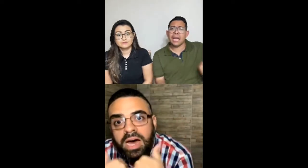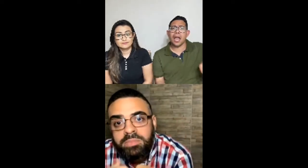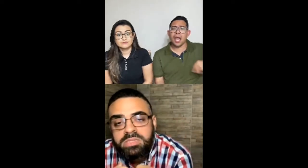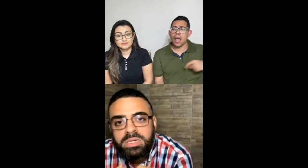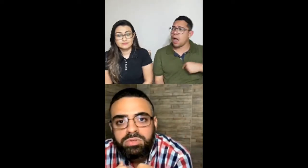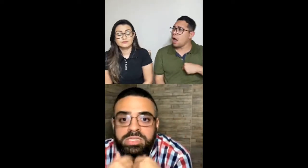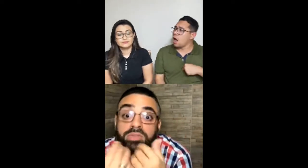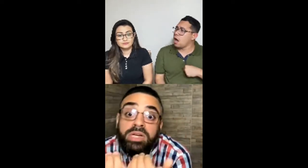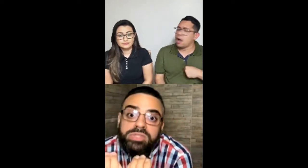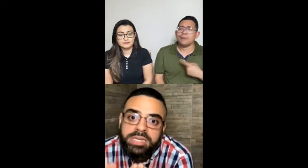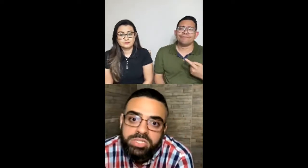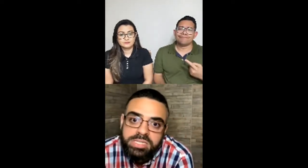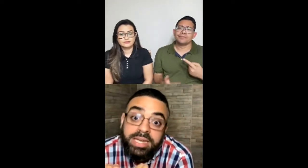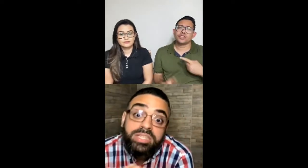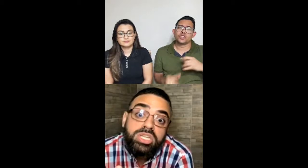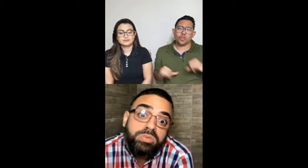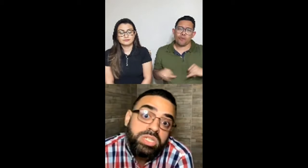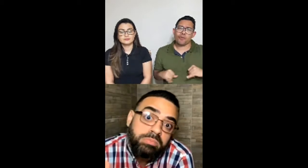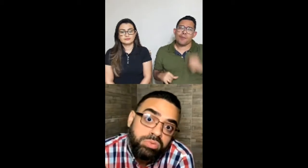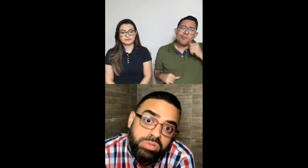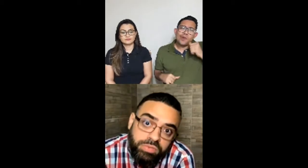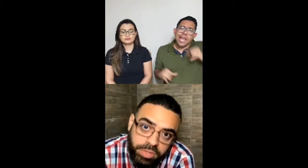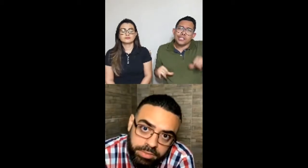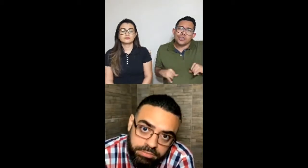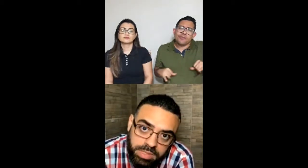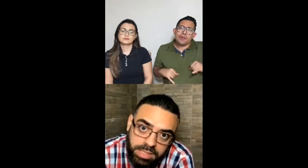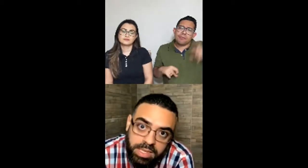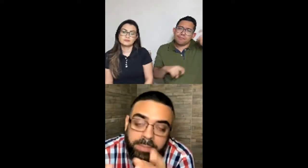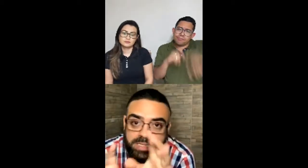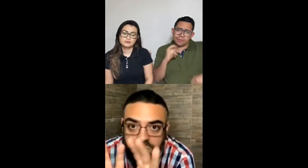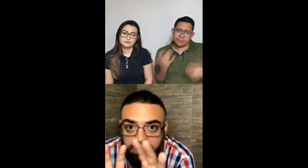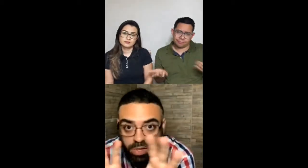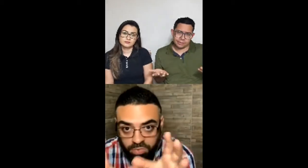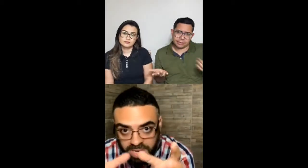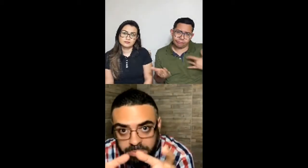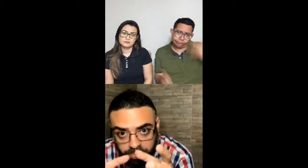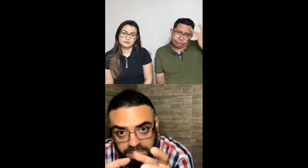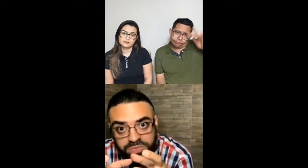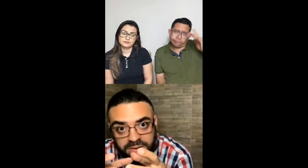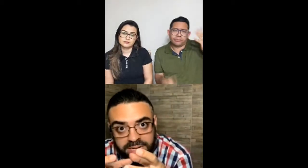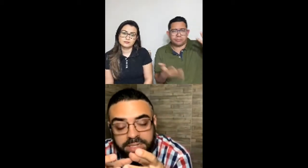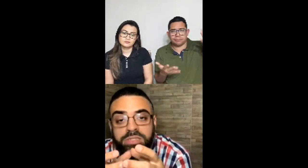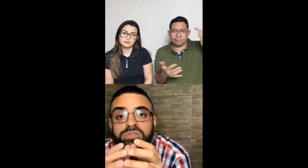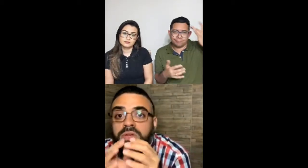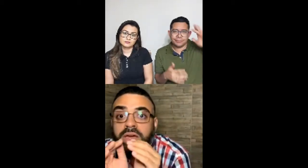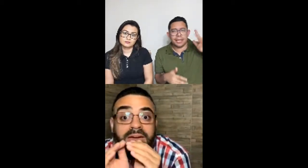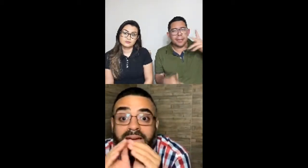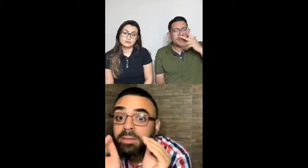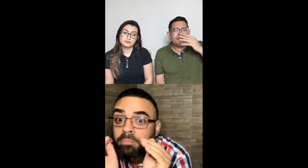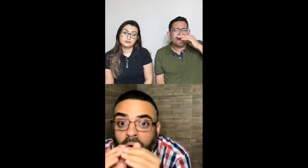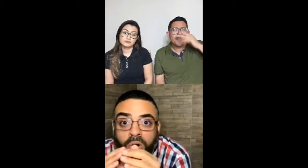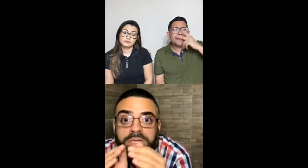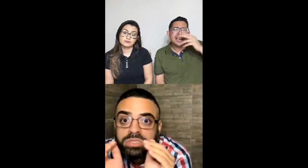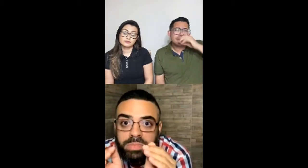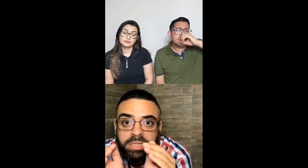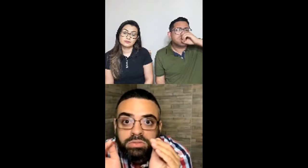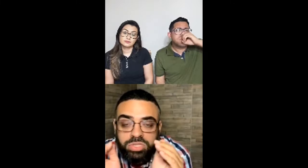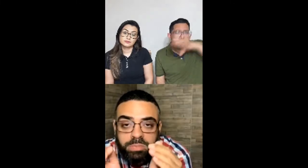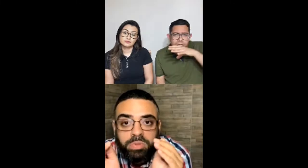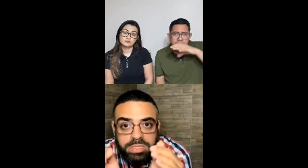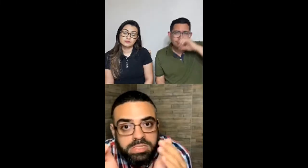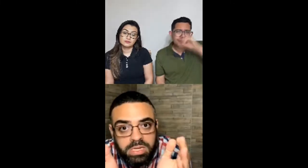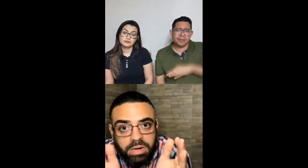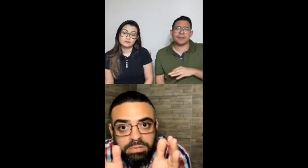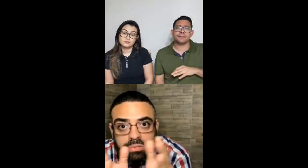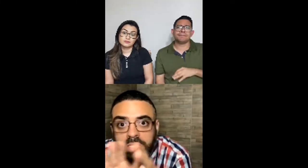em pânico quando ela via um policial, ela ficava morrendo de medo de viver a mesma coisa. Eu não sei dizer que tipo de abuso foi, mas